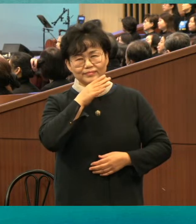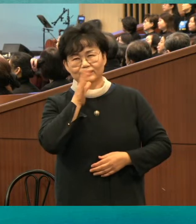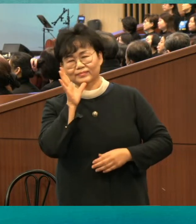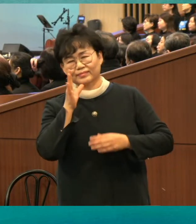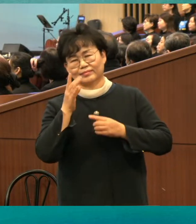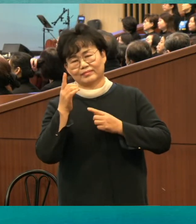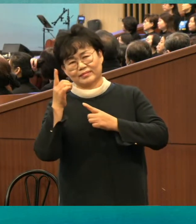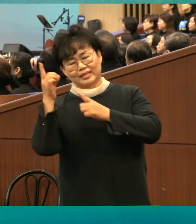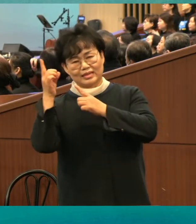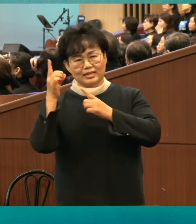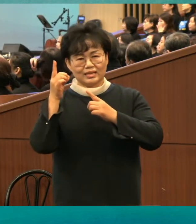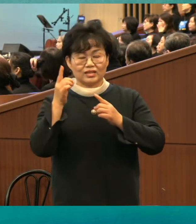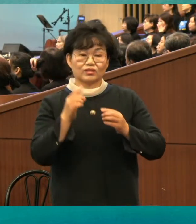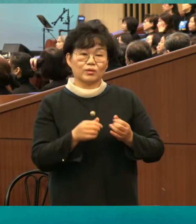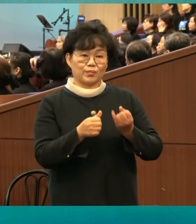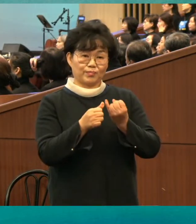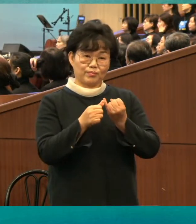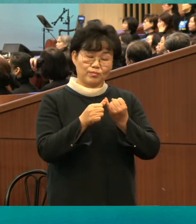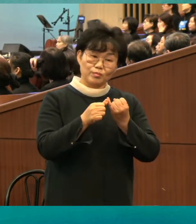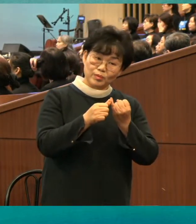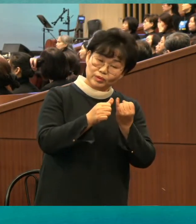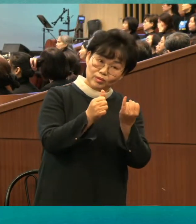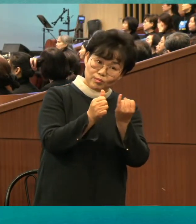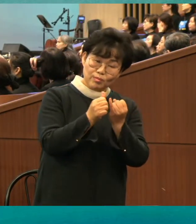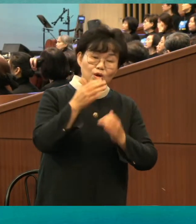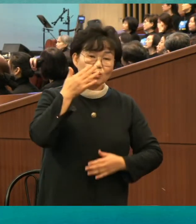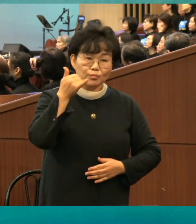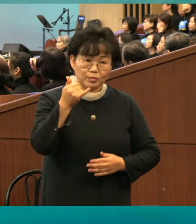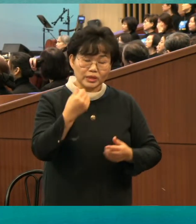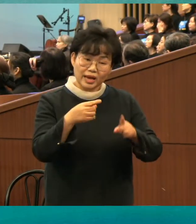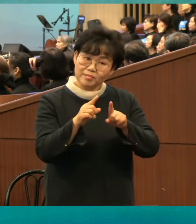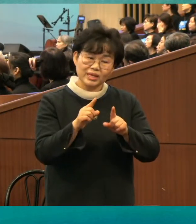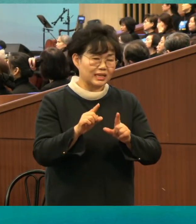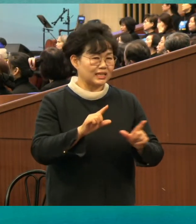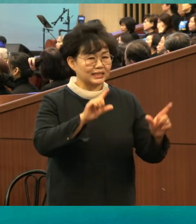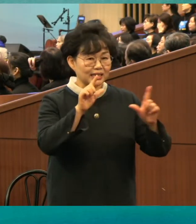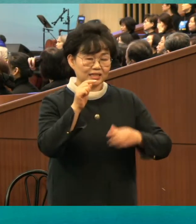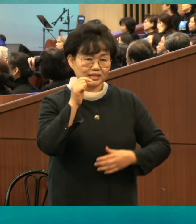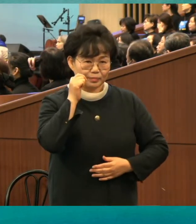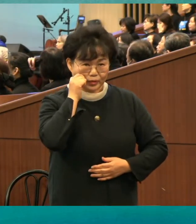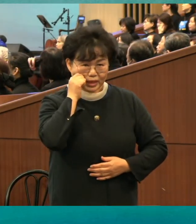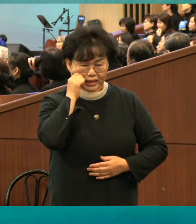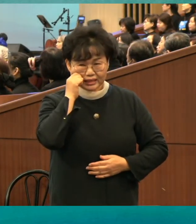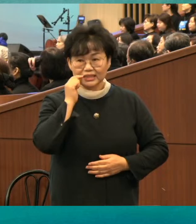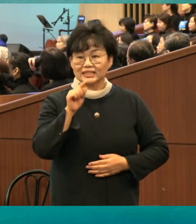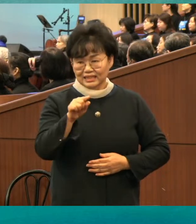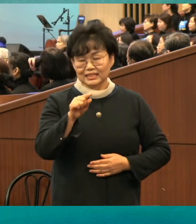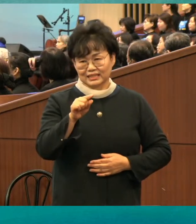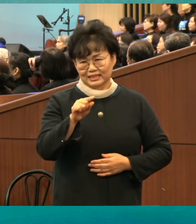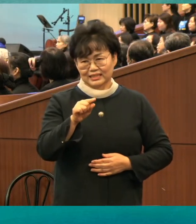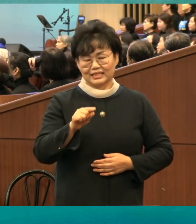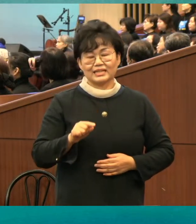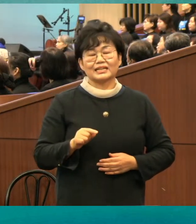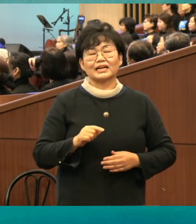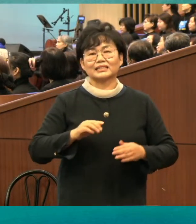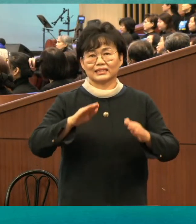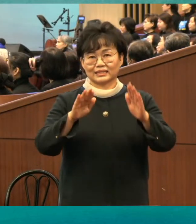가정 그러니까 가장 열악한 부산의 어려운 이웃들을 돕는 일입니다. 여러분들